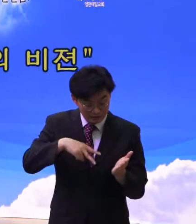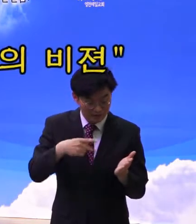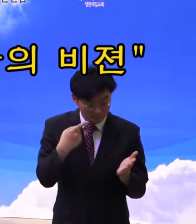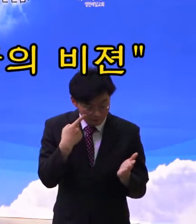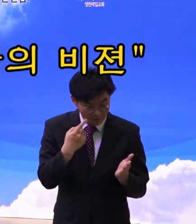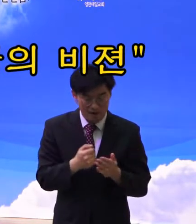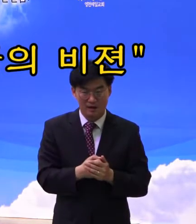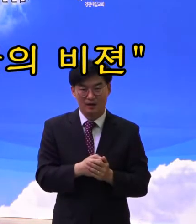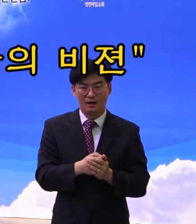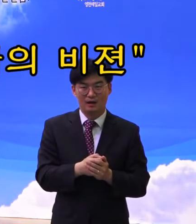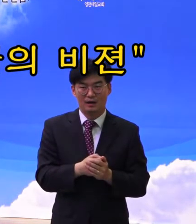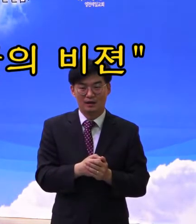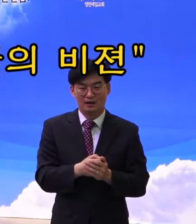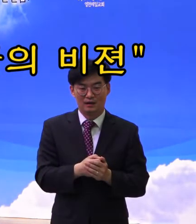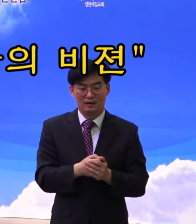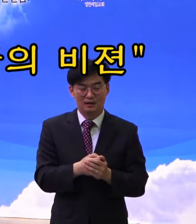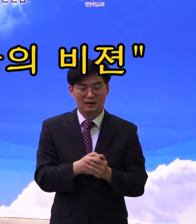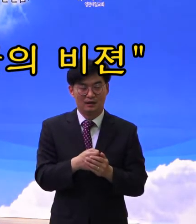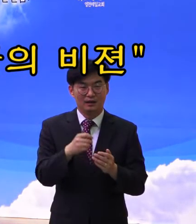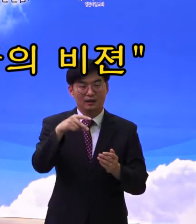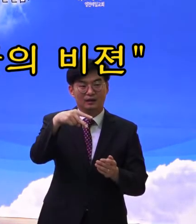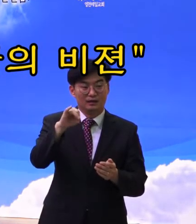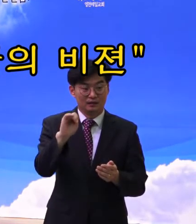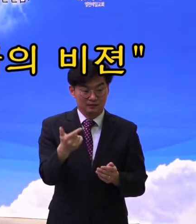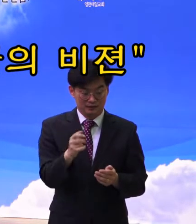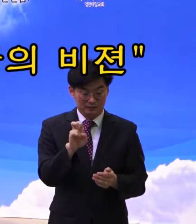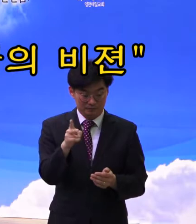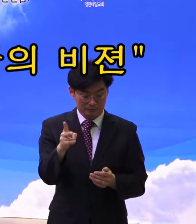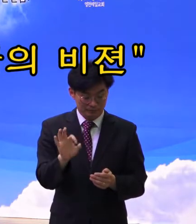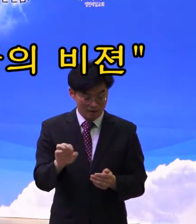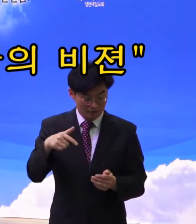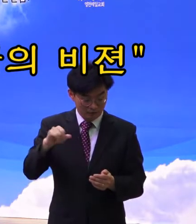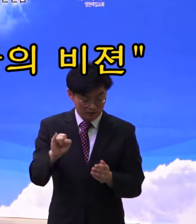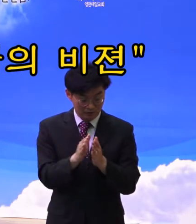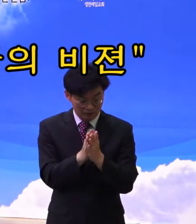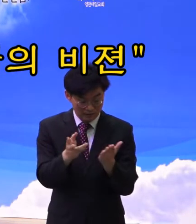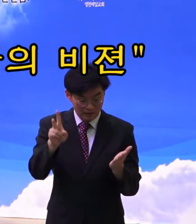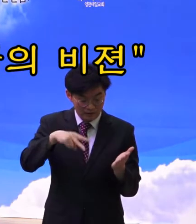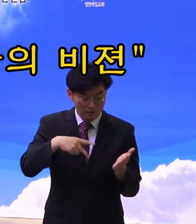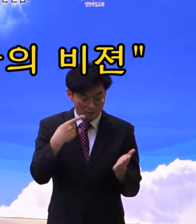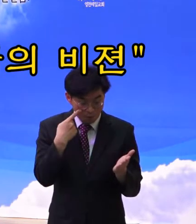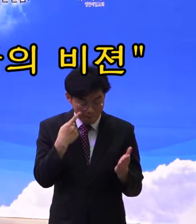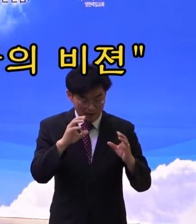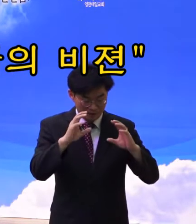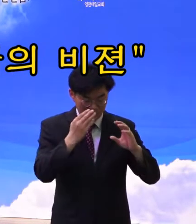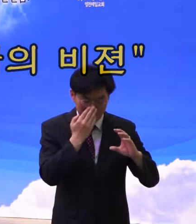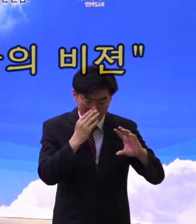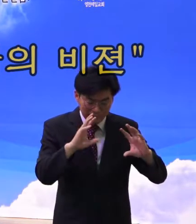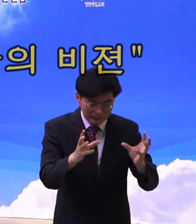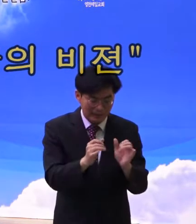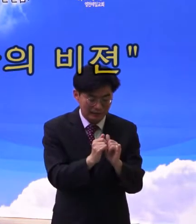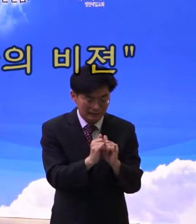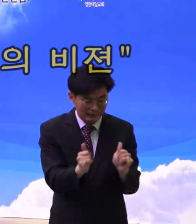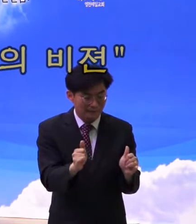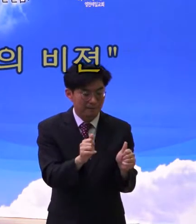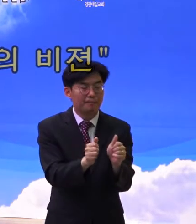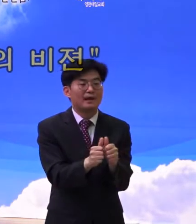신명기 16장 16절에 하나님께서 이스라엘의 남자들에게 명령하셨습니다. 그 명령이